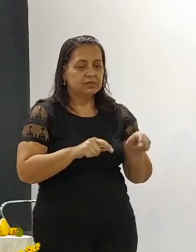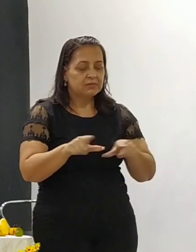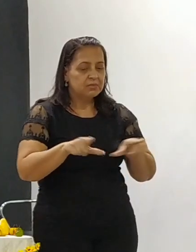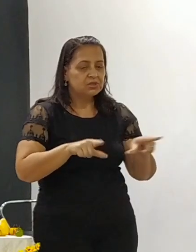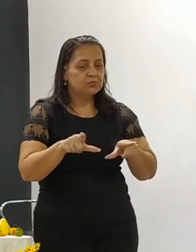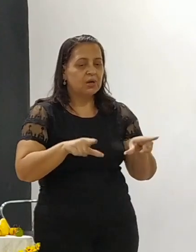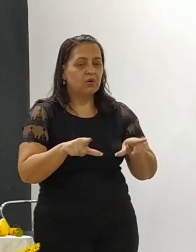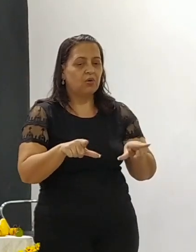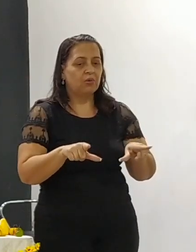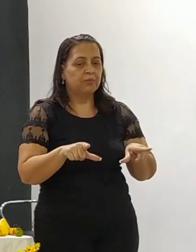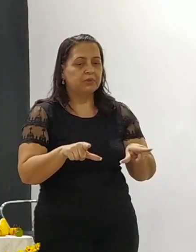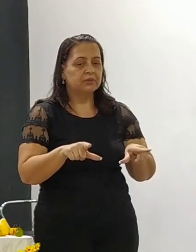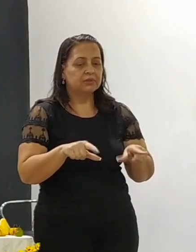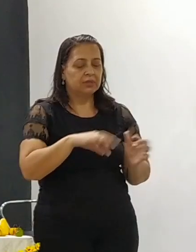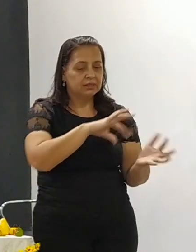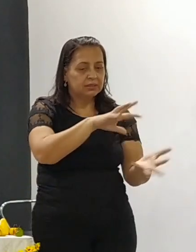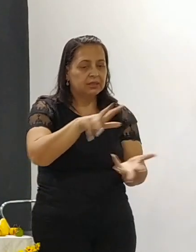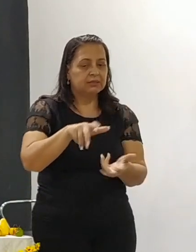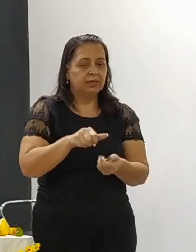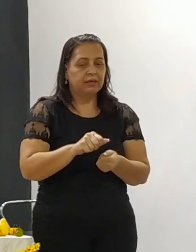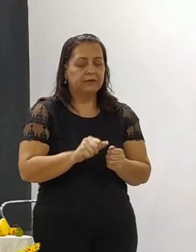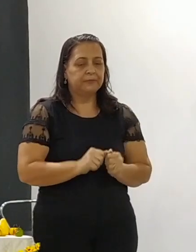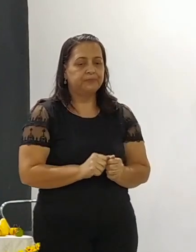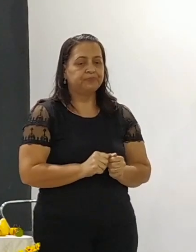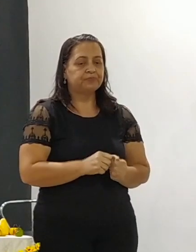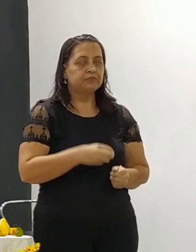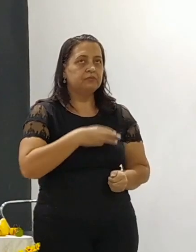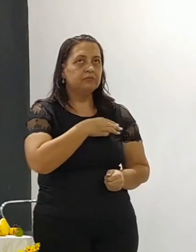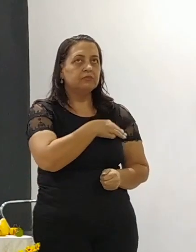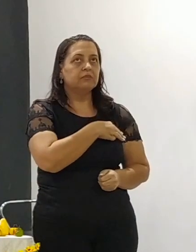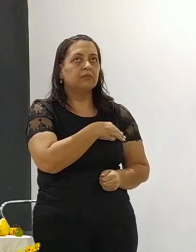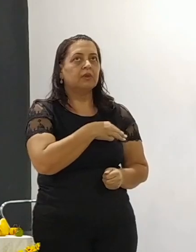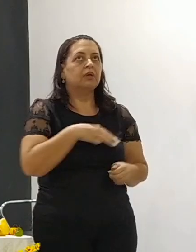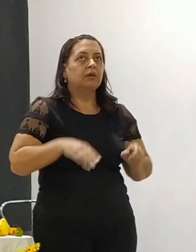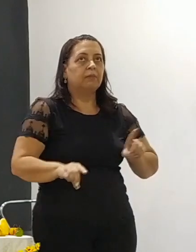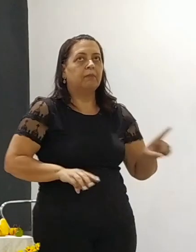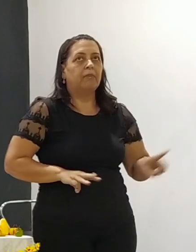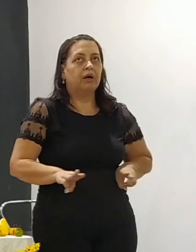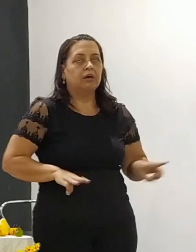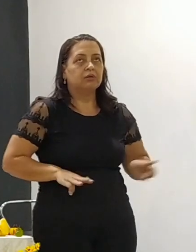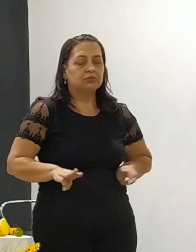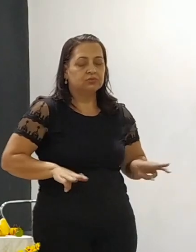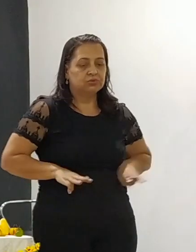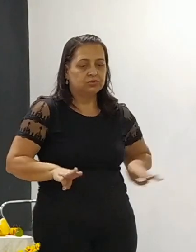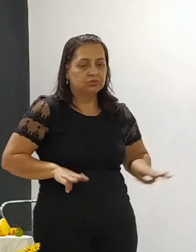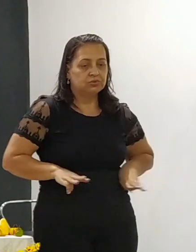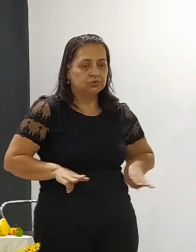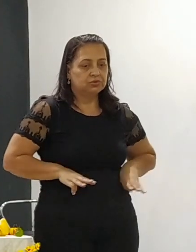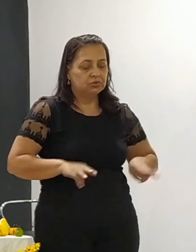aí nós vamos para a palavra para confirmar isso. Marcos 16, de 15 a 18.